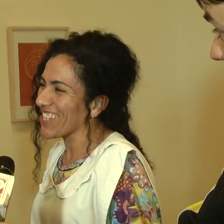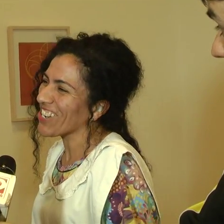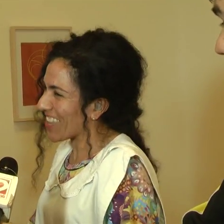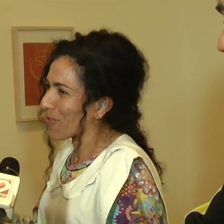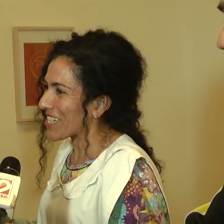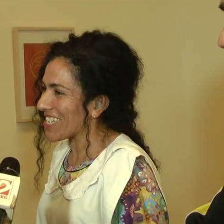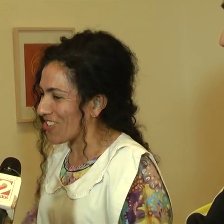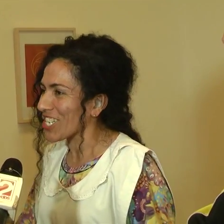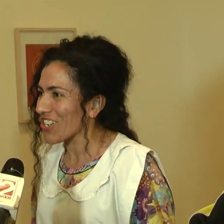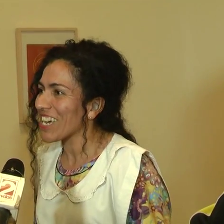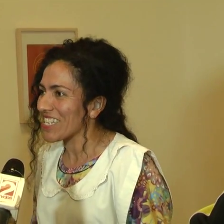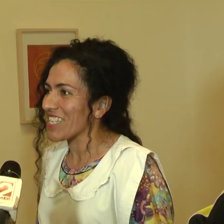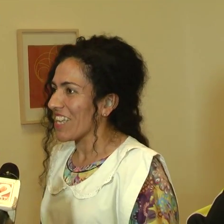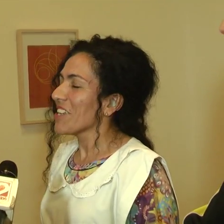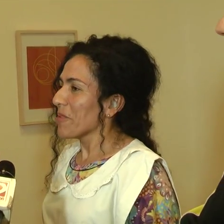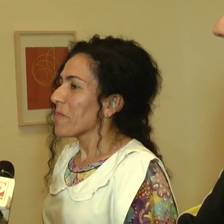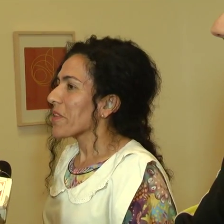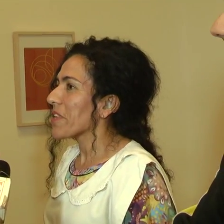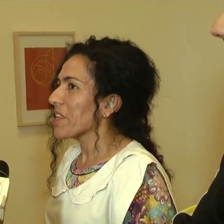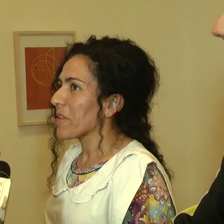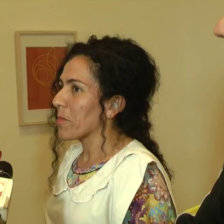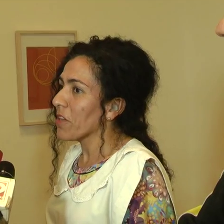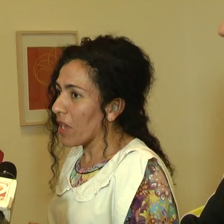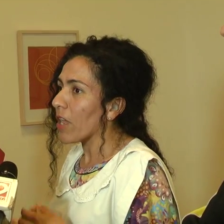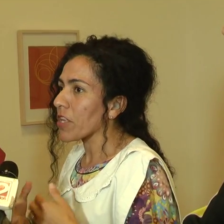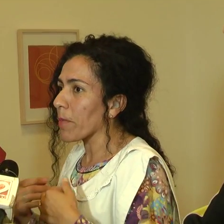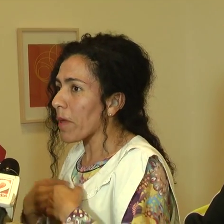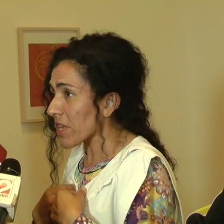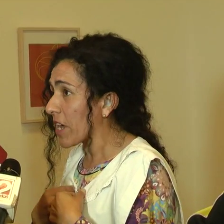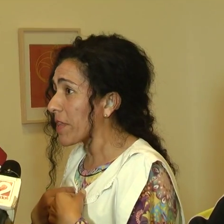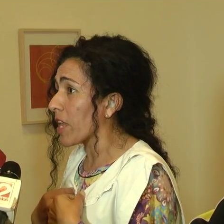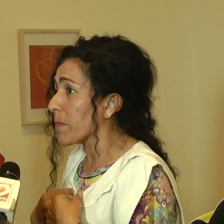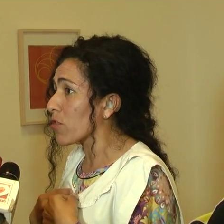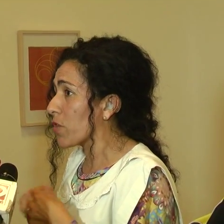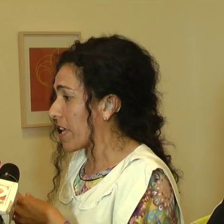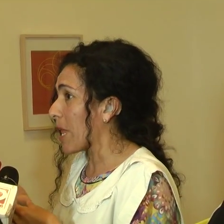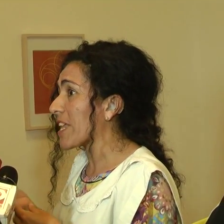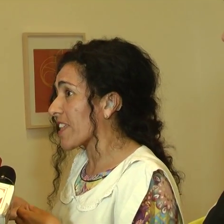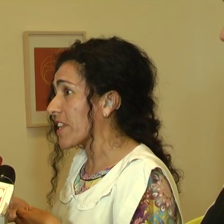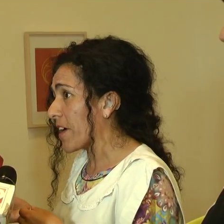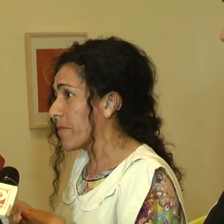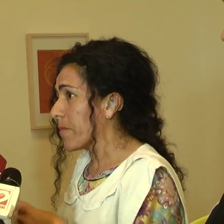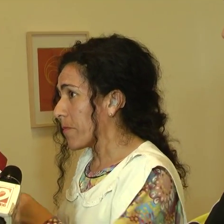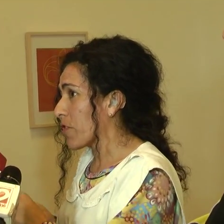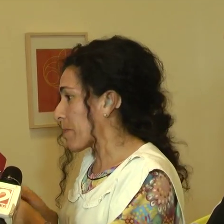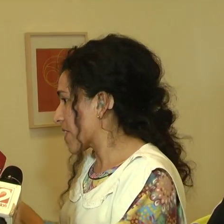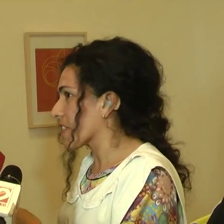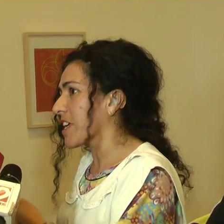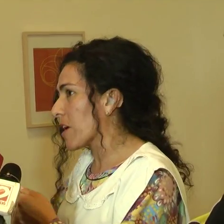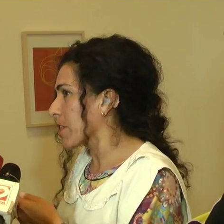Yo les digo así a los chicos. Y bueno, lo que a me llama de la pintura es la materia. O sea, pintar directamente